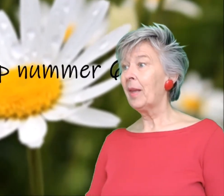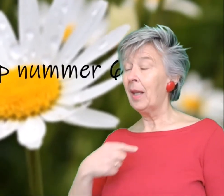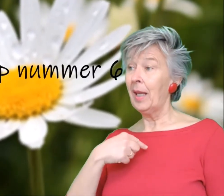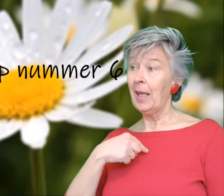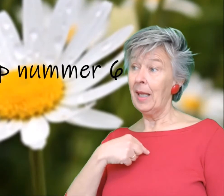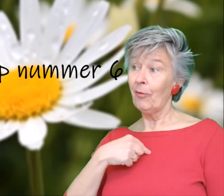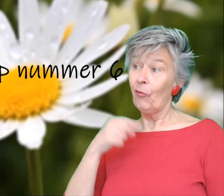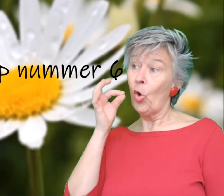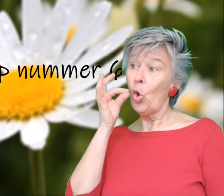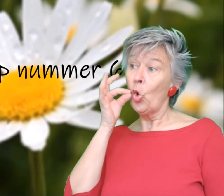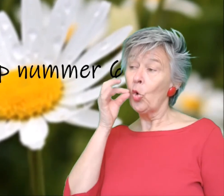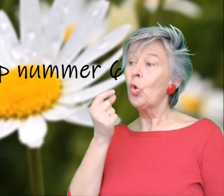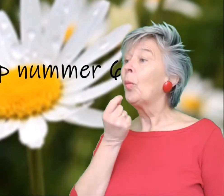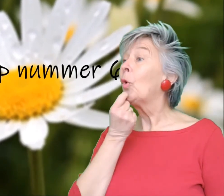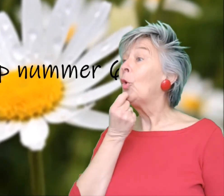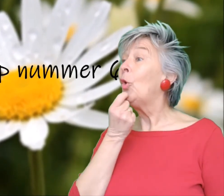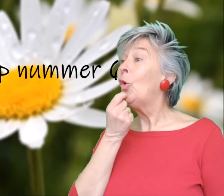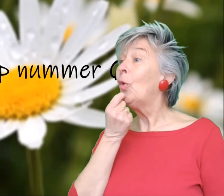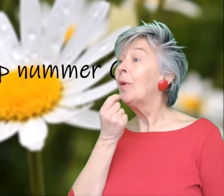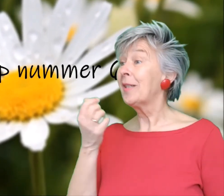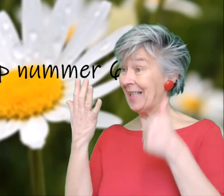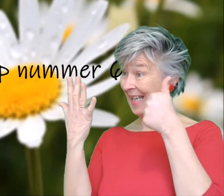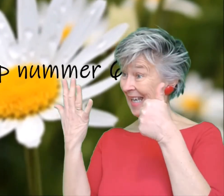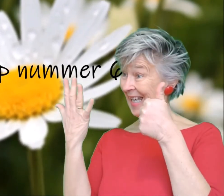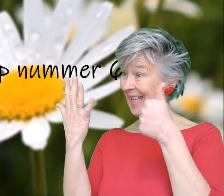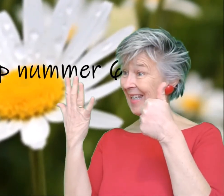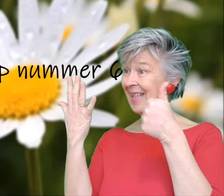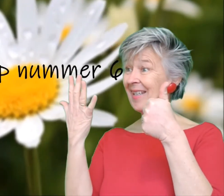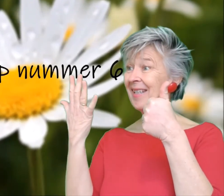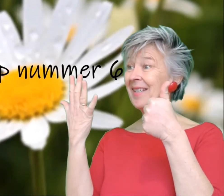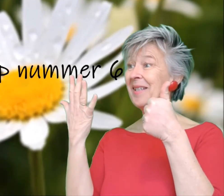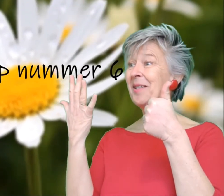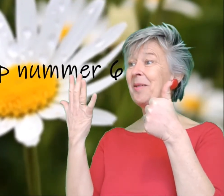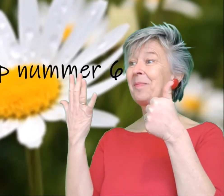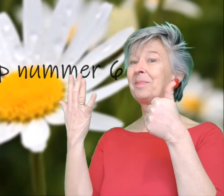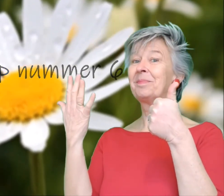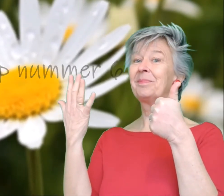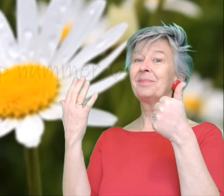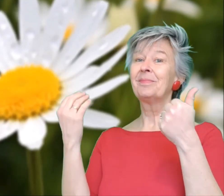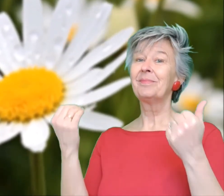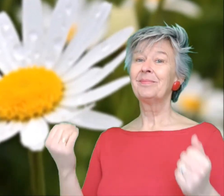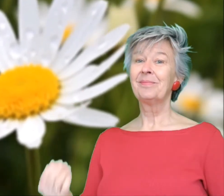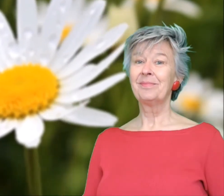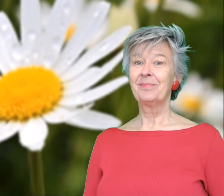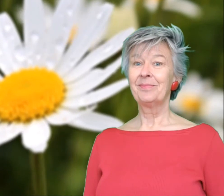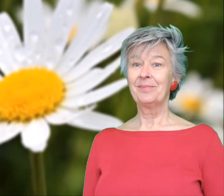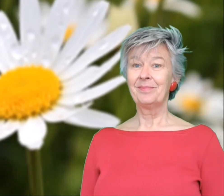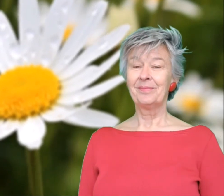Ik val op mijn zij.